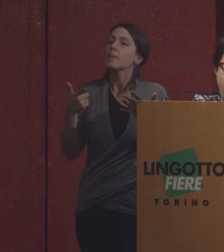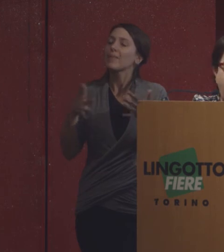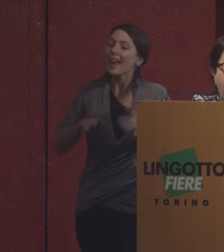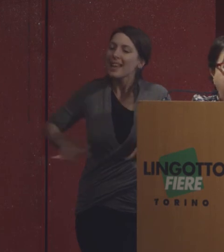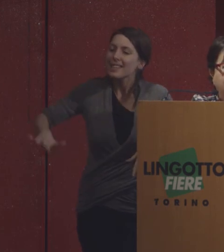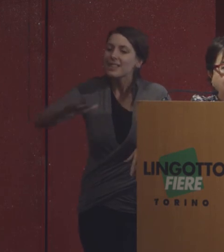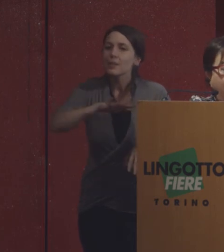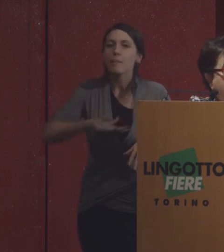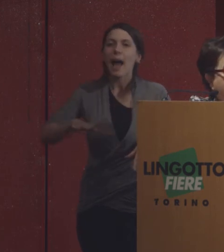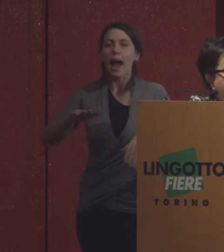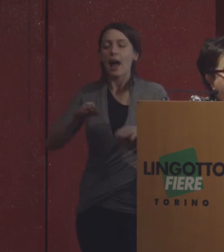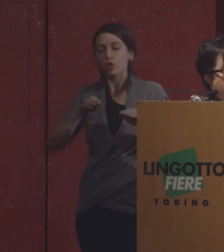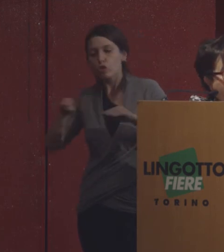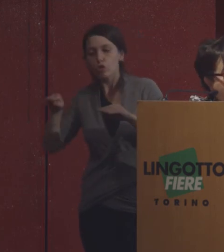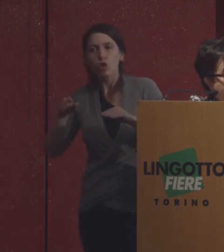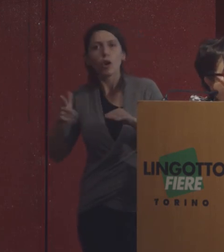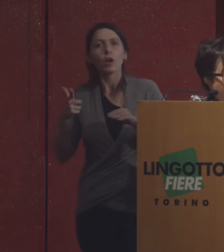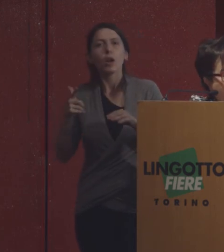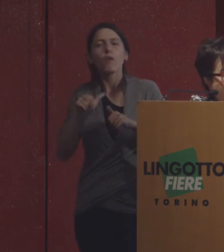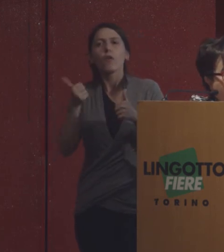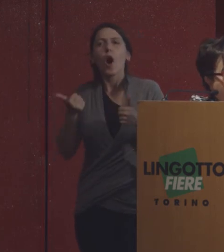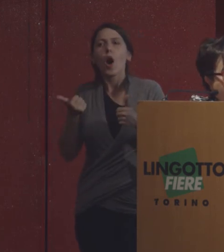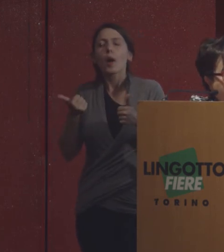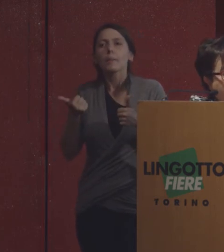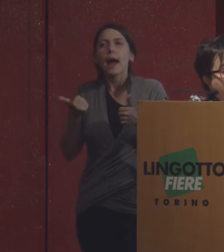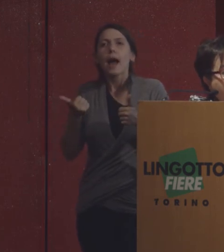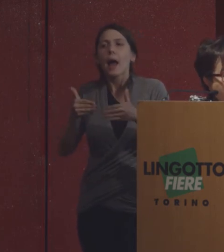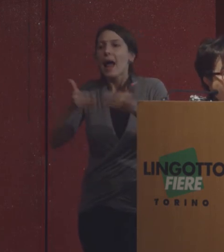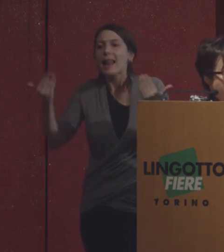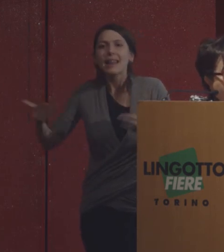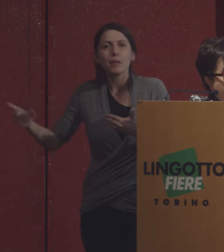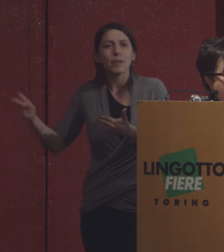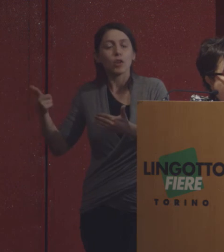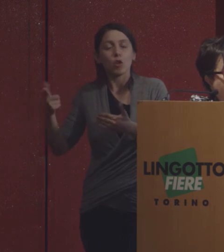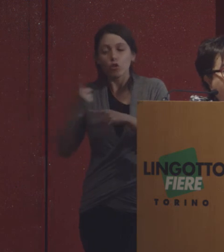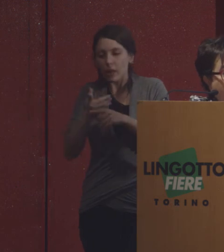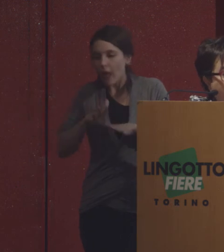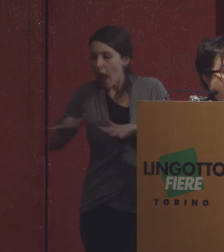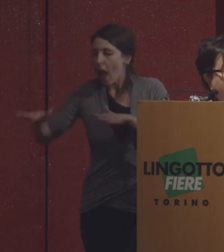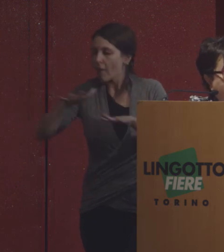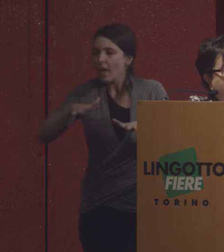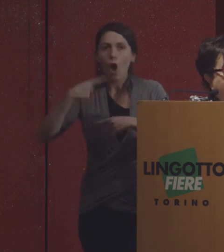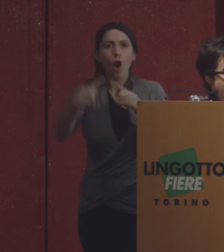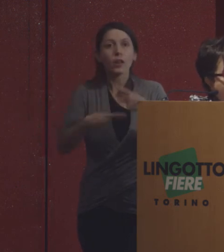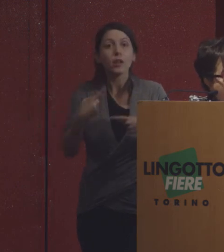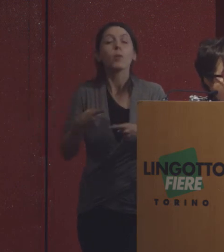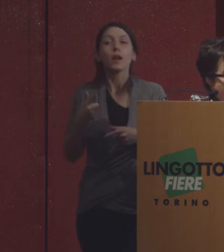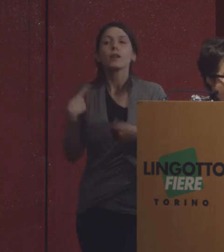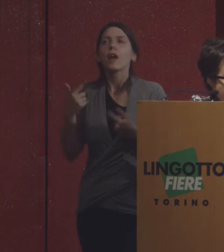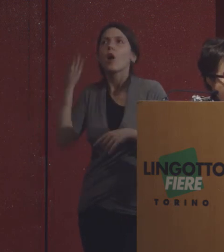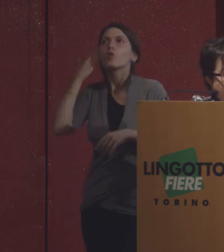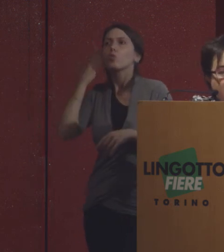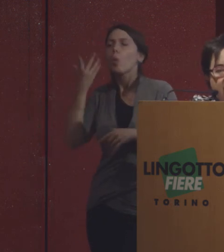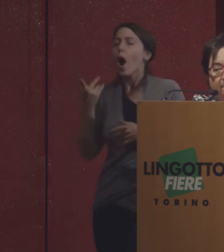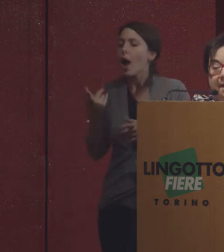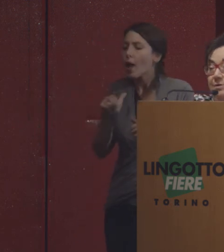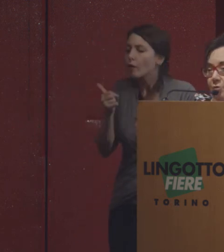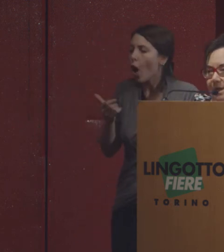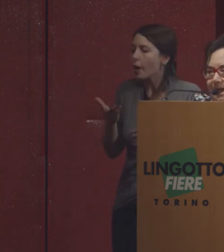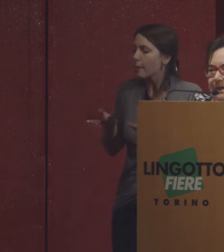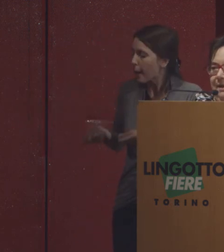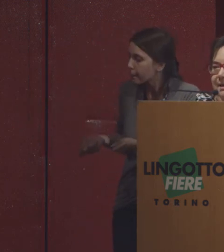mai una soglia, bisogna esplorare continuamente, ed è compito della scuola portare gli allievi a esplorare